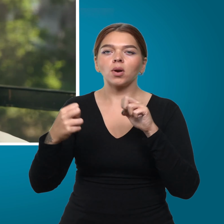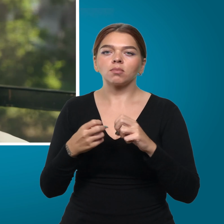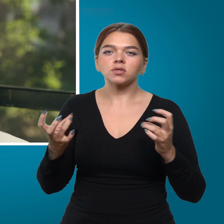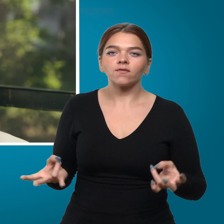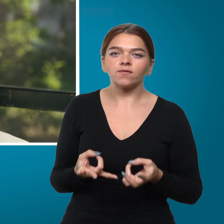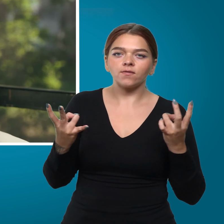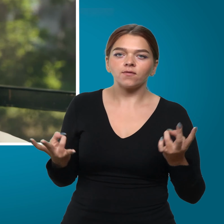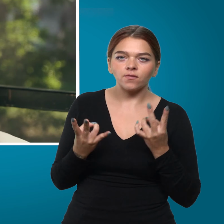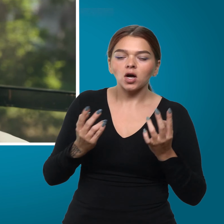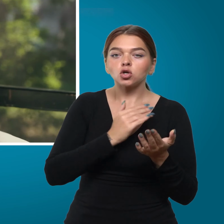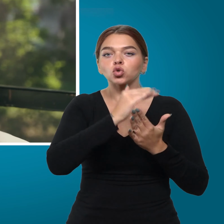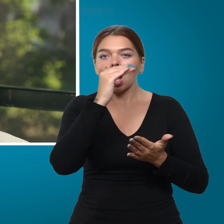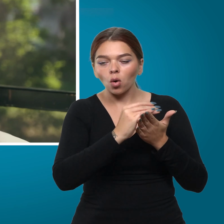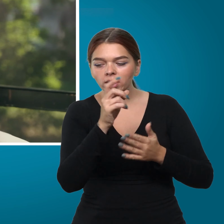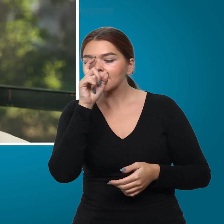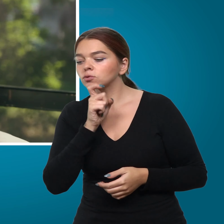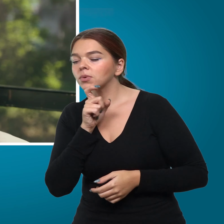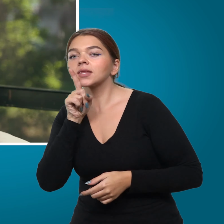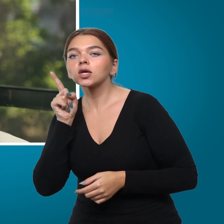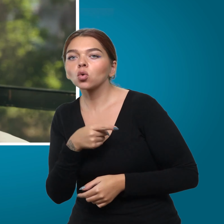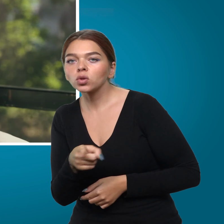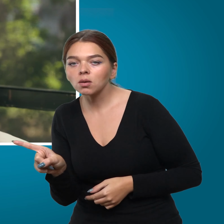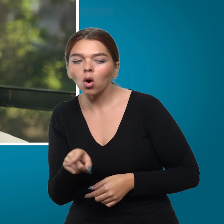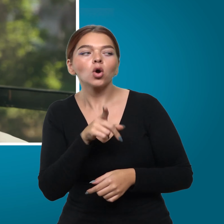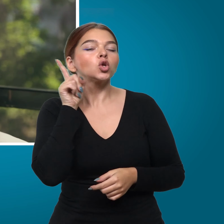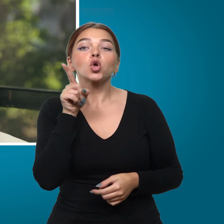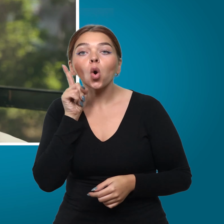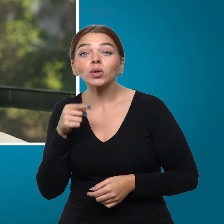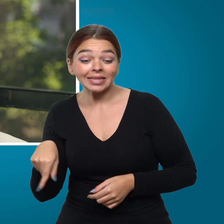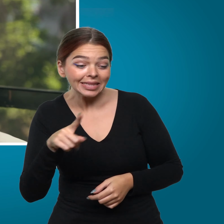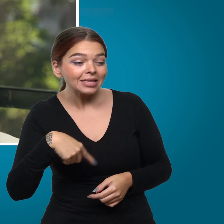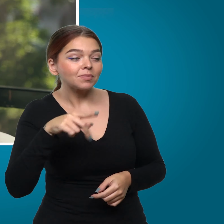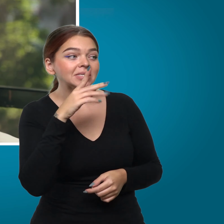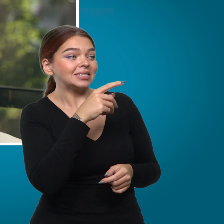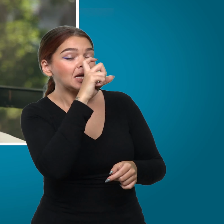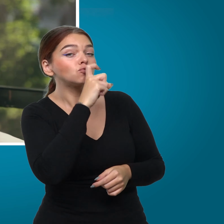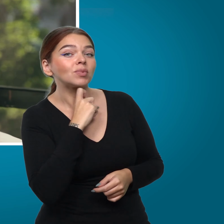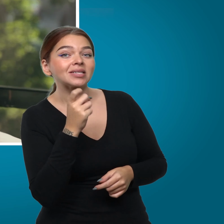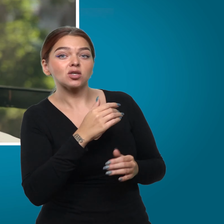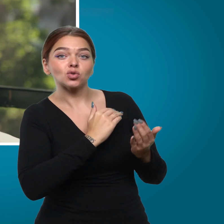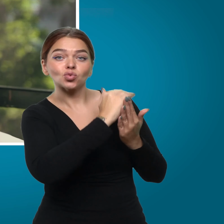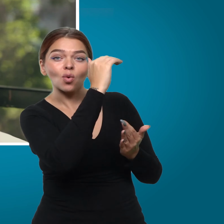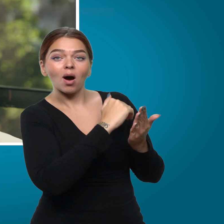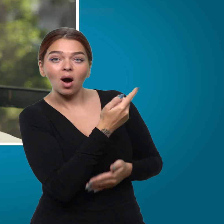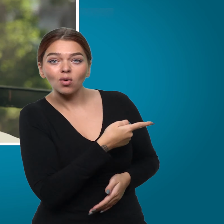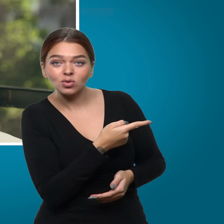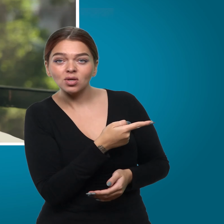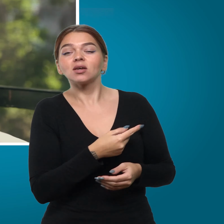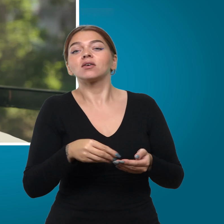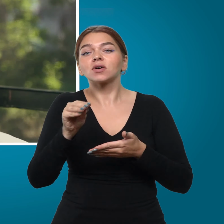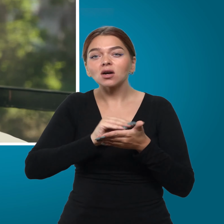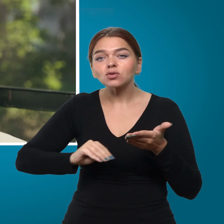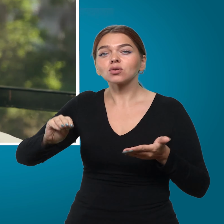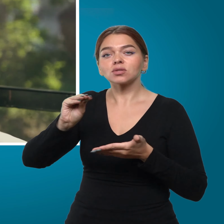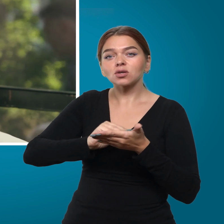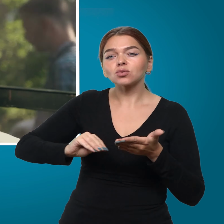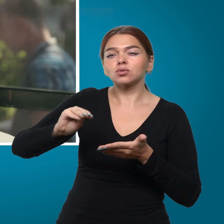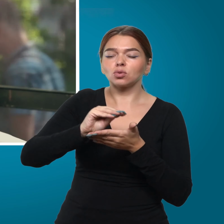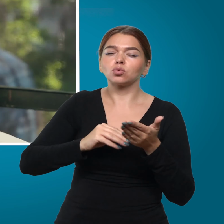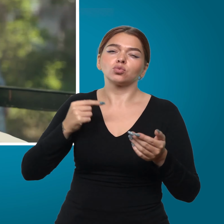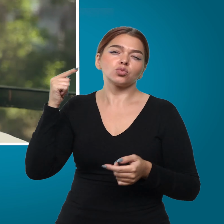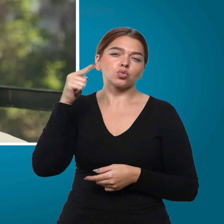Marko Aurelijos ar Seneko, jeigu paskaitai, tai supranti, kad tos pačios problemos jaunimui, suaugusiems su jaunimu, eina